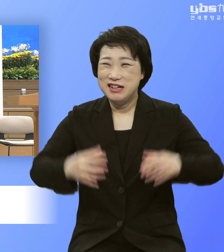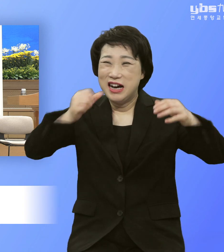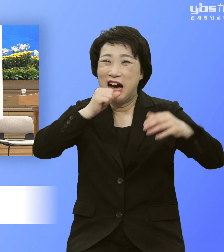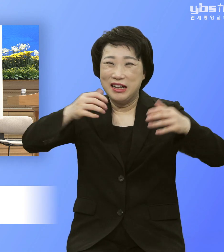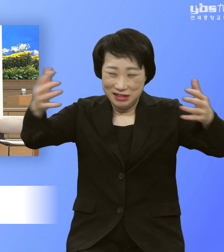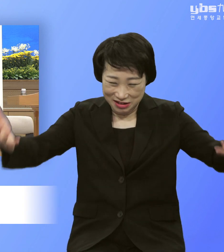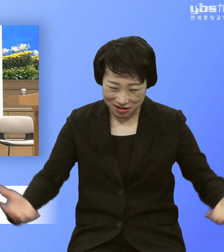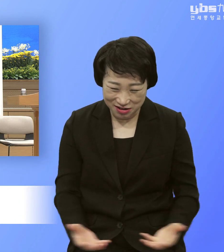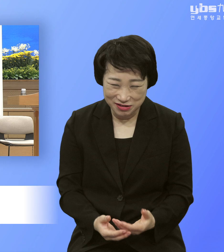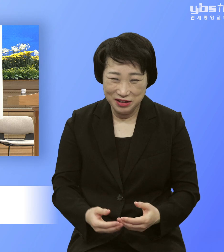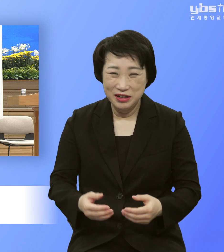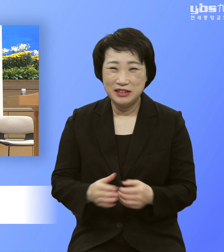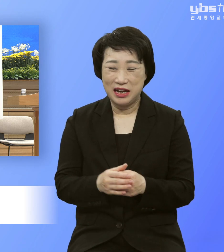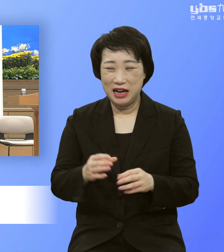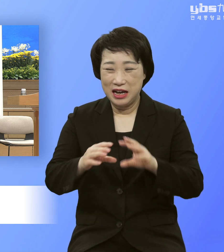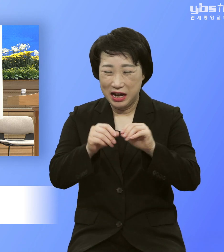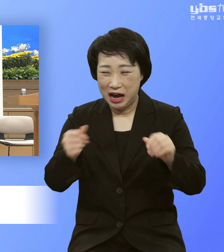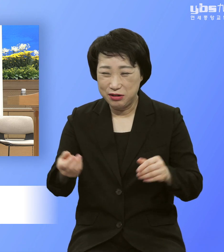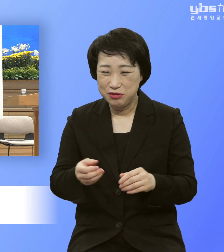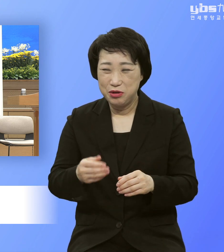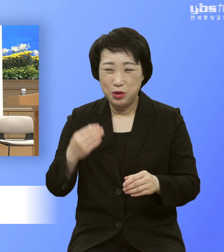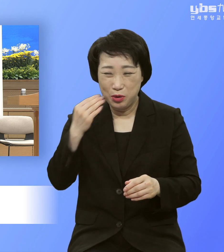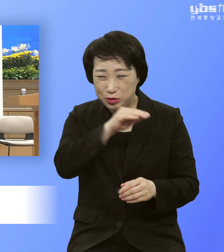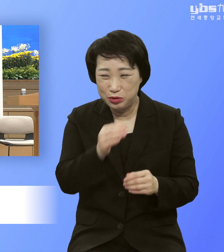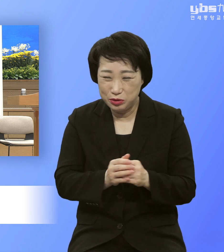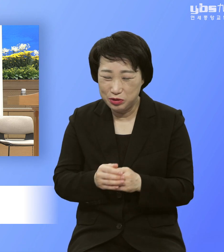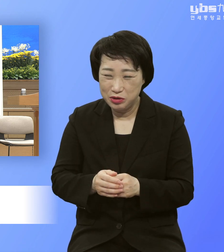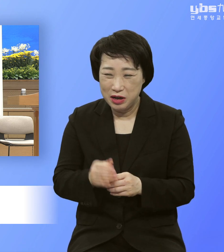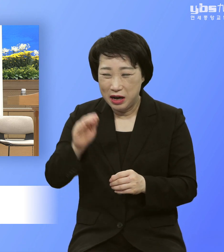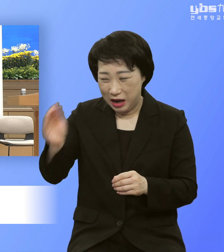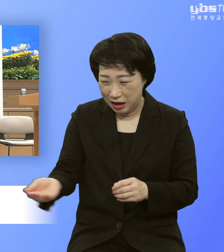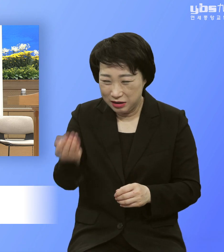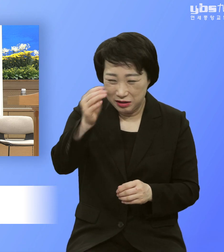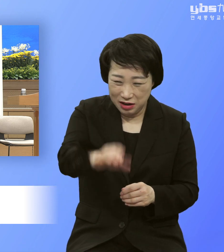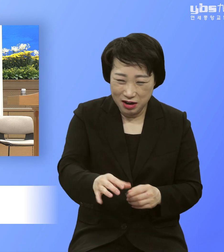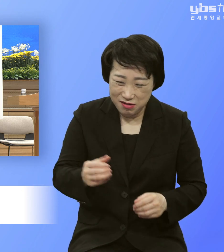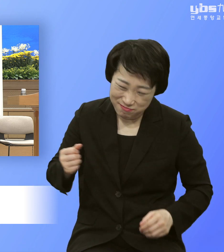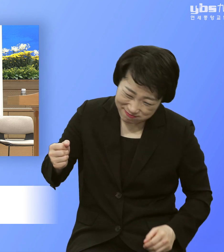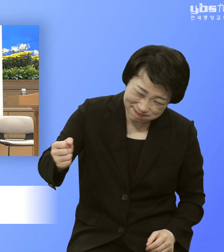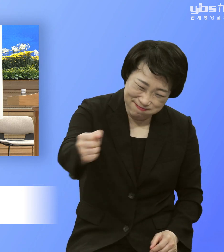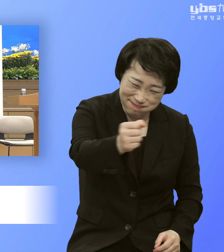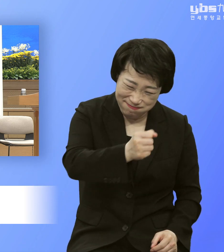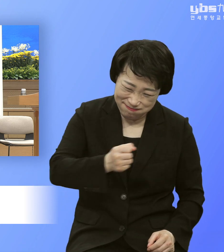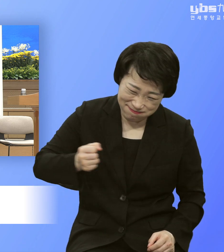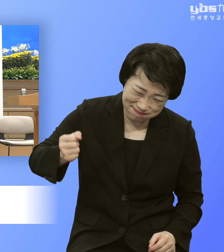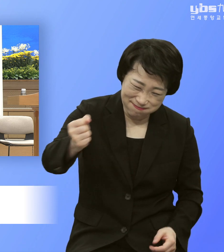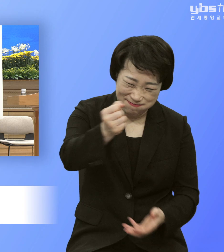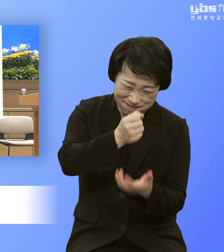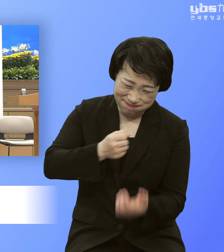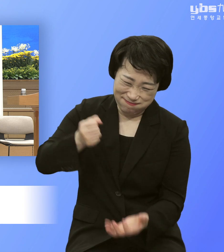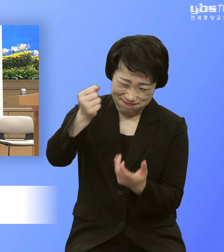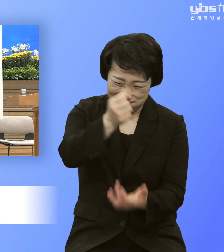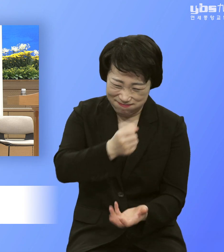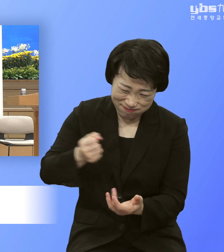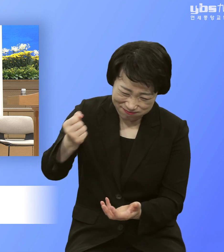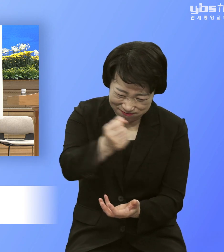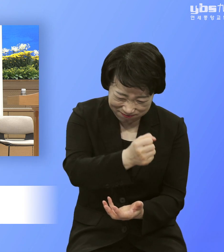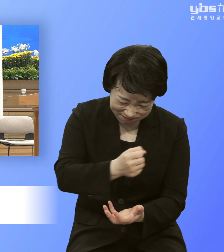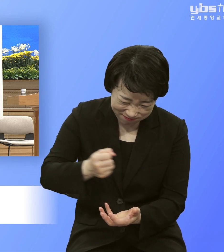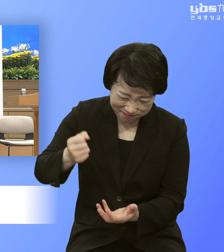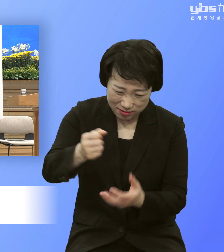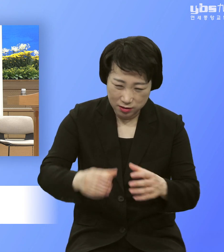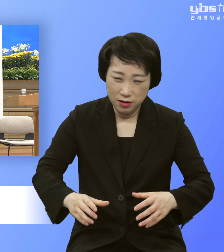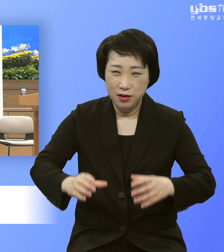솥에다가 옥수수가루 한 주먹 넣고 막 불 때면 그것이 누렇게 져가지고 그걸 마시고